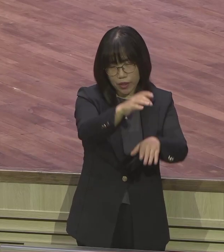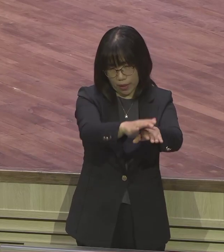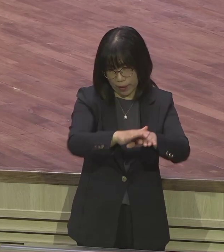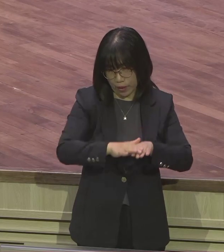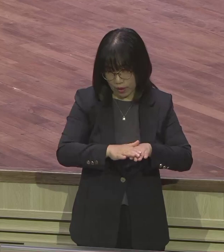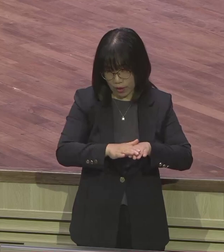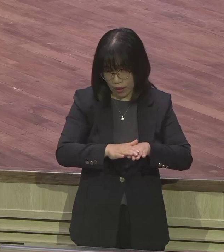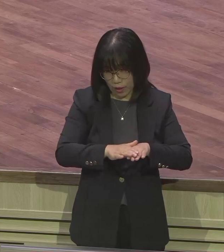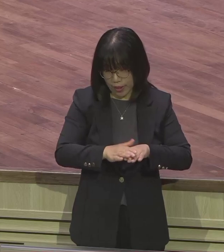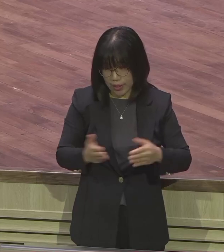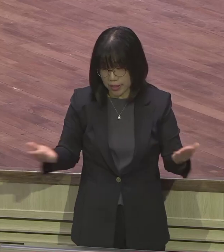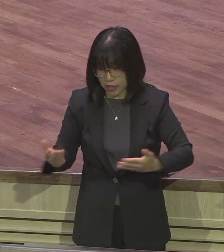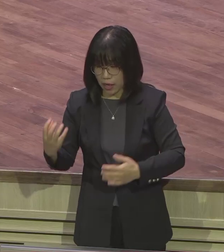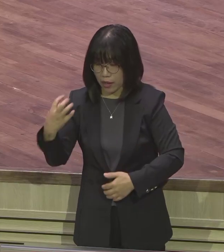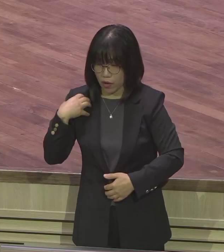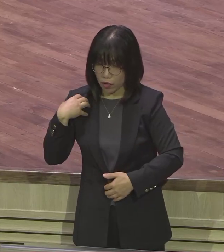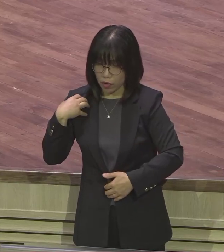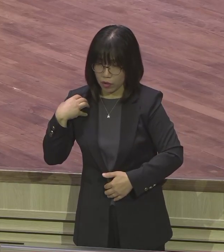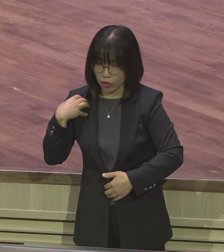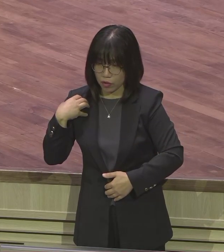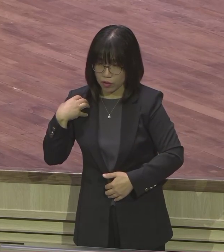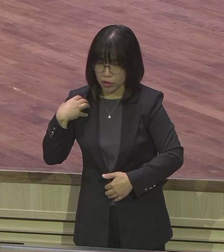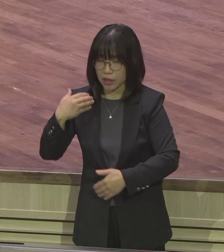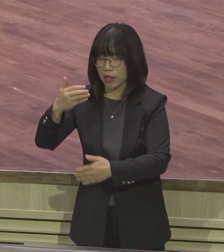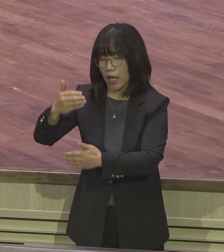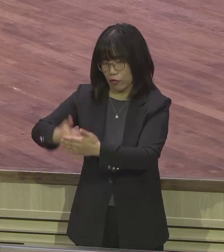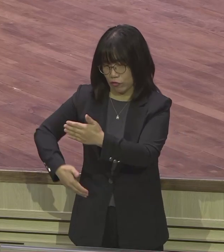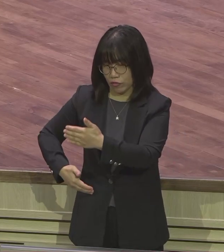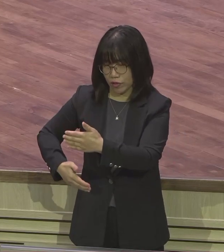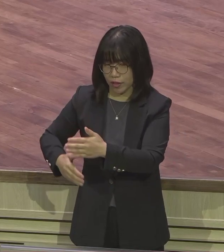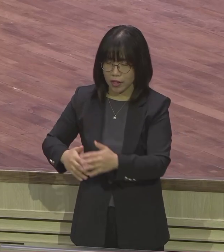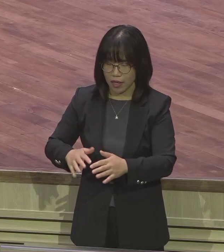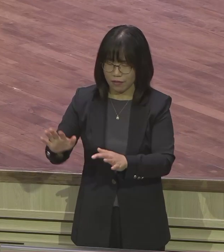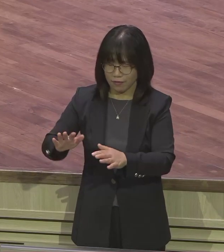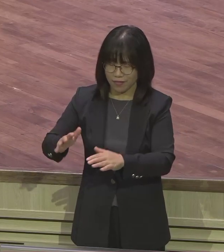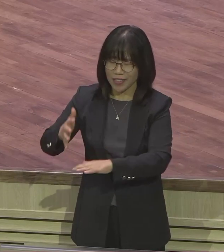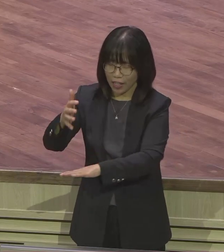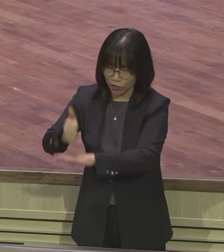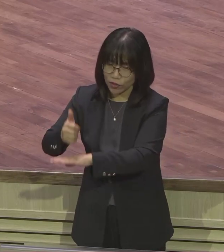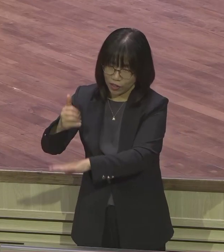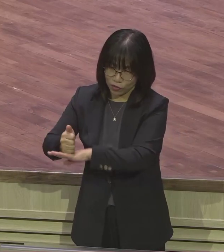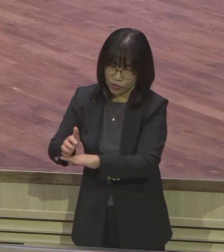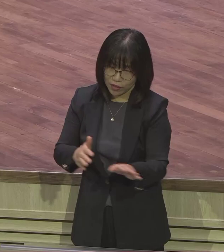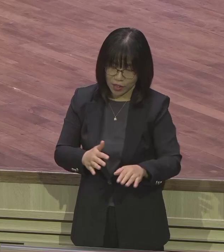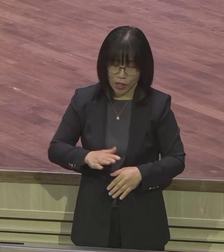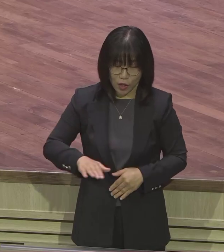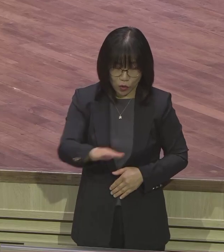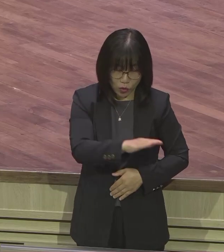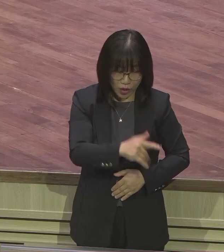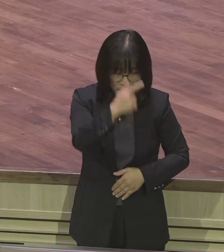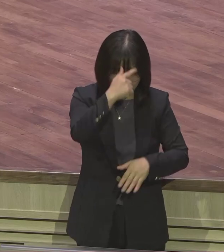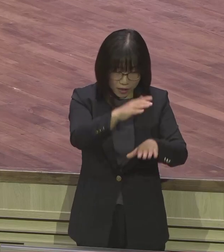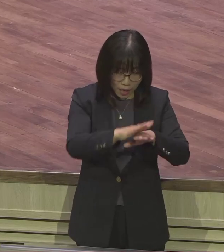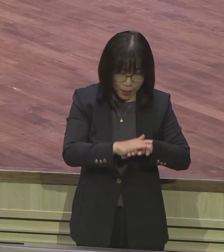것이다. 예배에 성공하면 사역에 피곤하지 않다. 사역하면 할수록 힘이 난다.